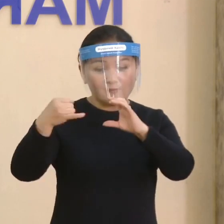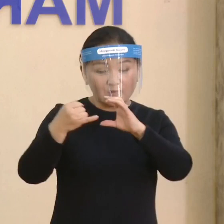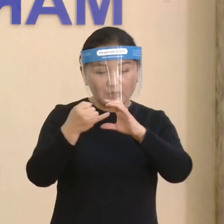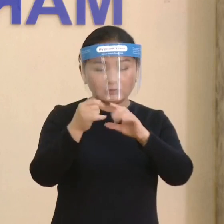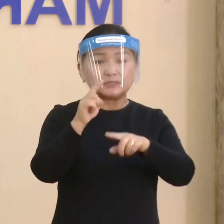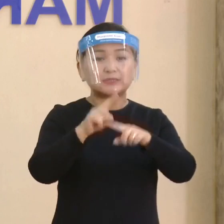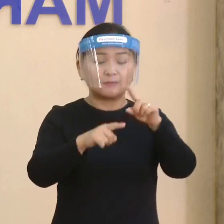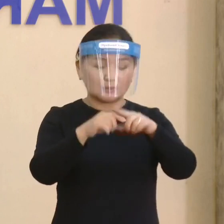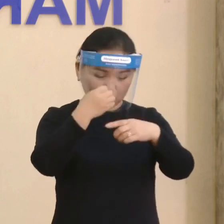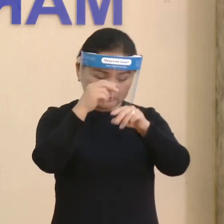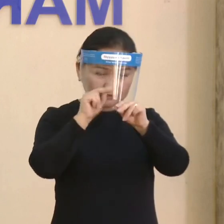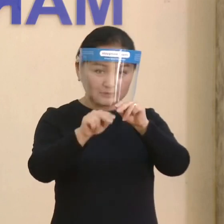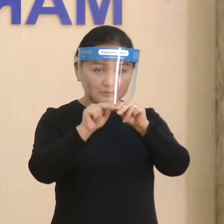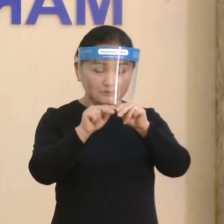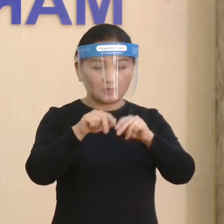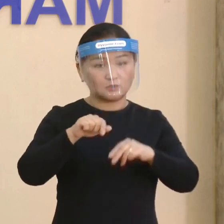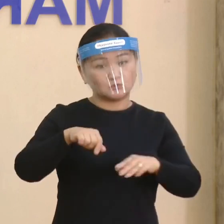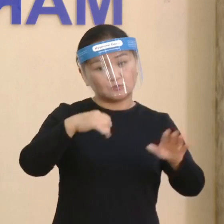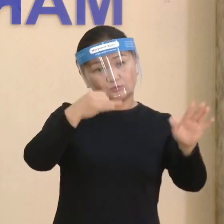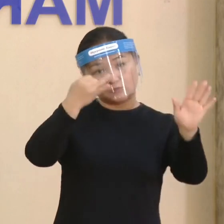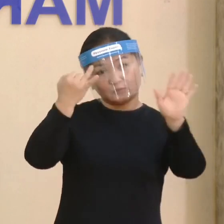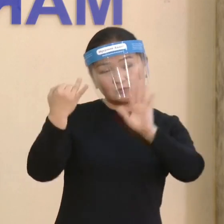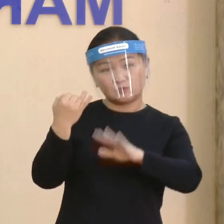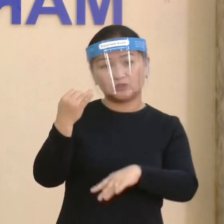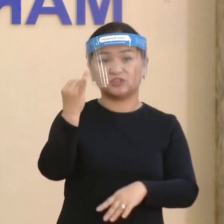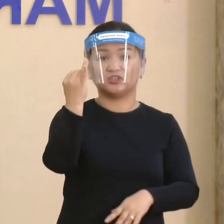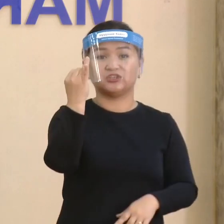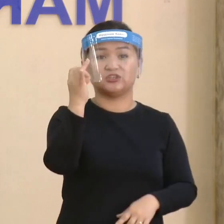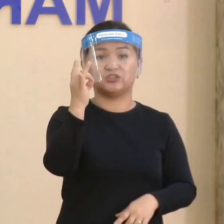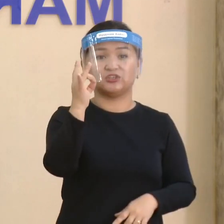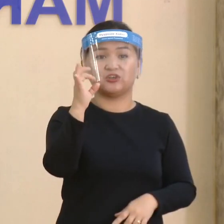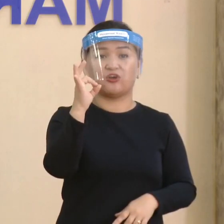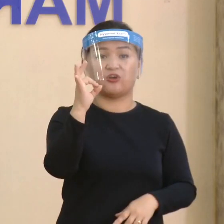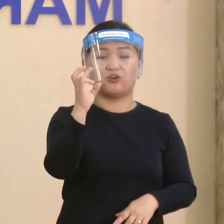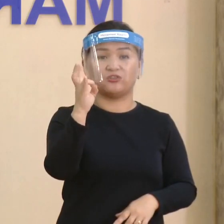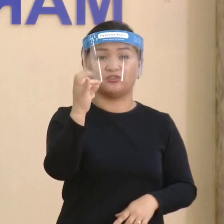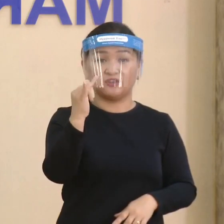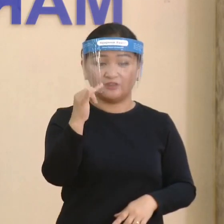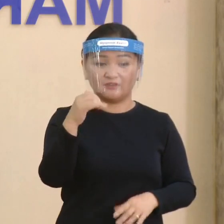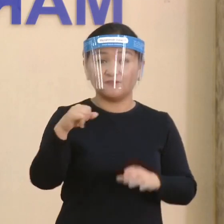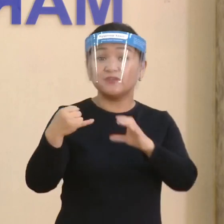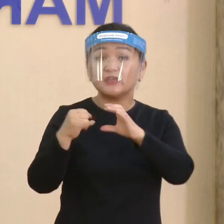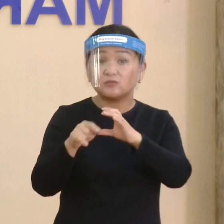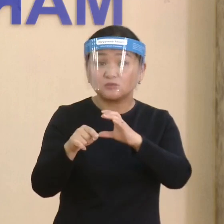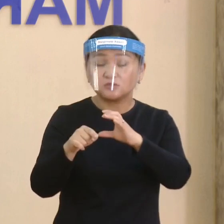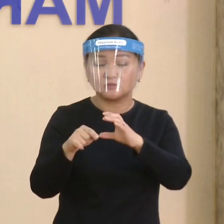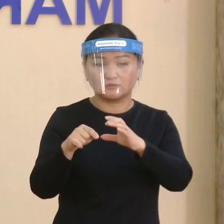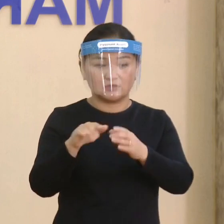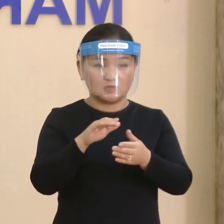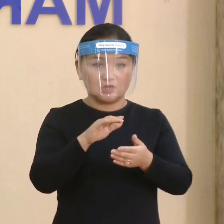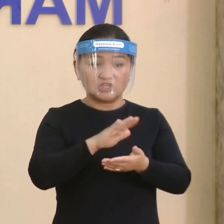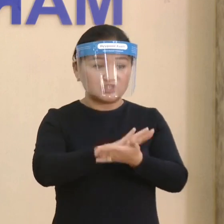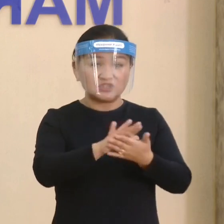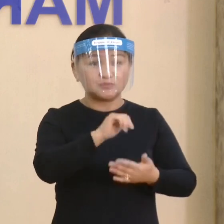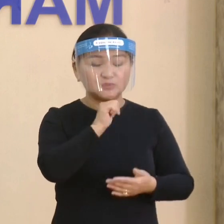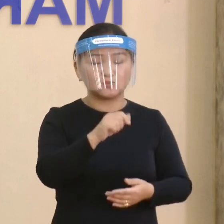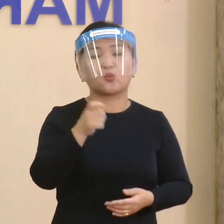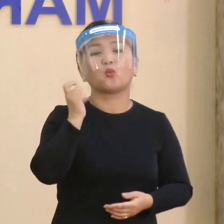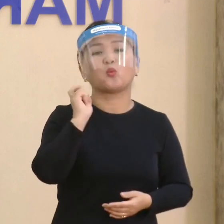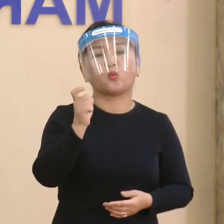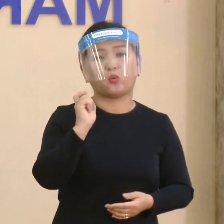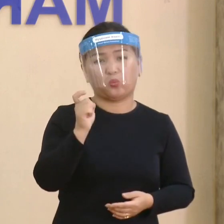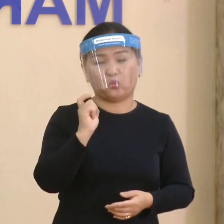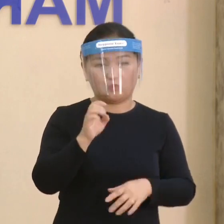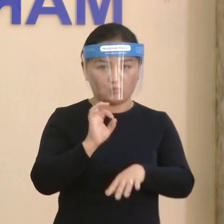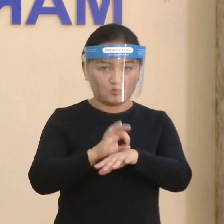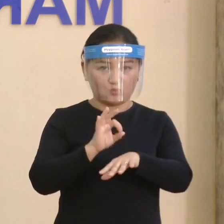сүүлийн үеийн одоо хэдэн 7 хоногийн шинжилгээнд Ирино вирус бол илэрч байсан. За Ирино вирус бол шинэ шуучин болов бас байдаг. Ханиад